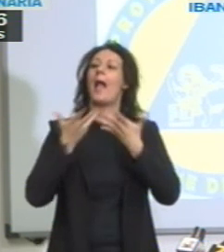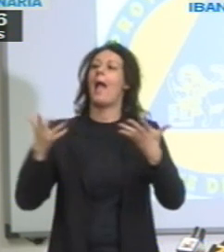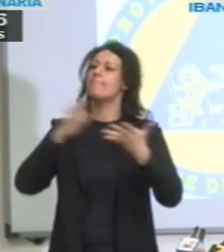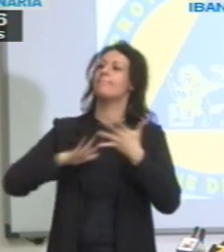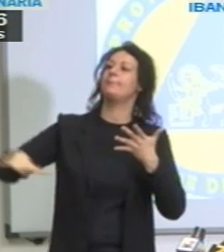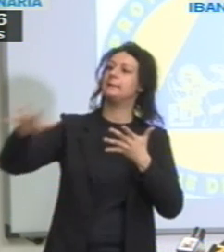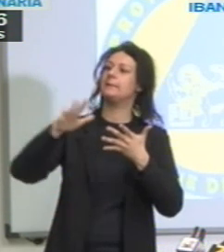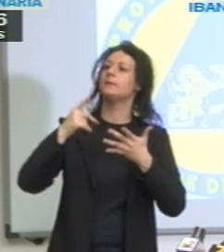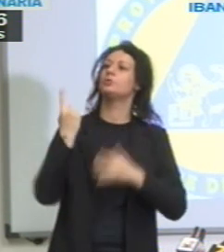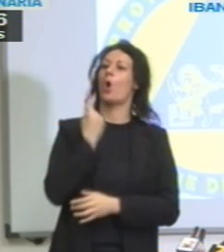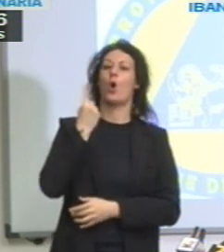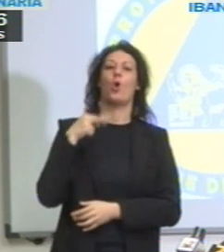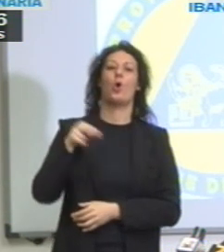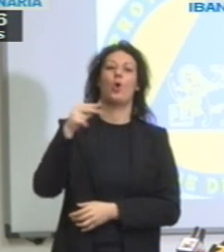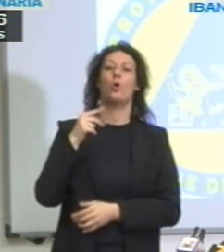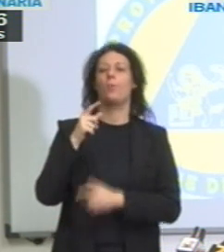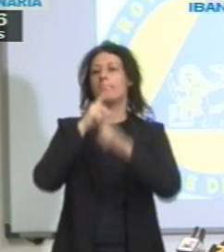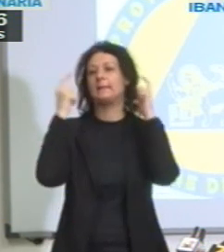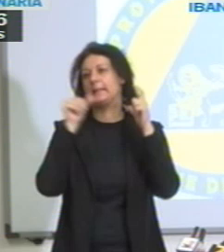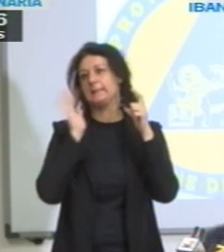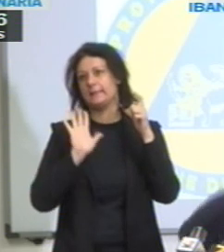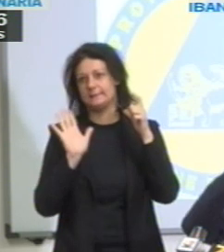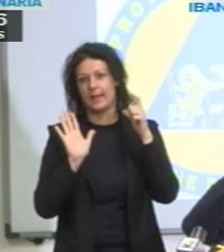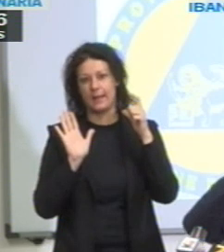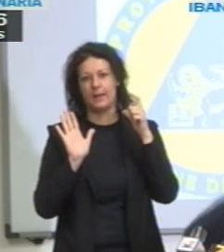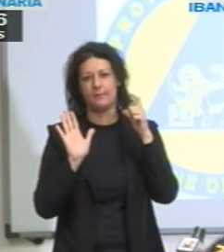al livello che dobbiamo normare e fare anche l'app che suoni